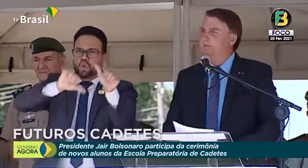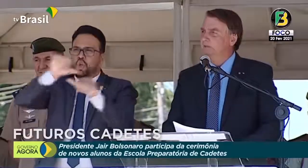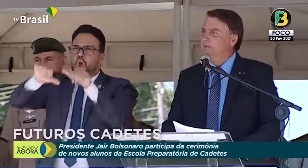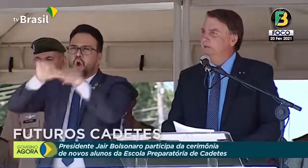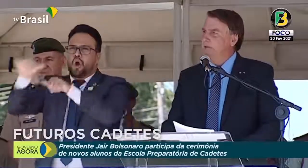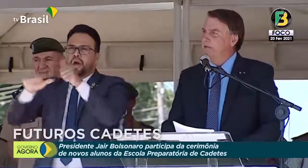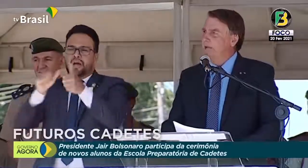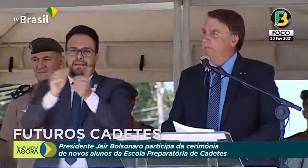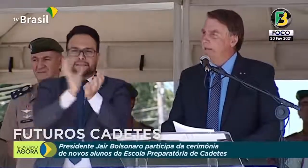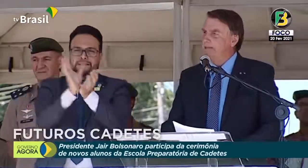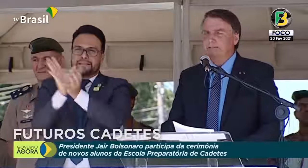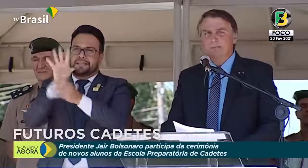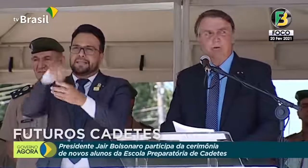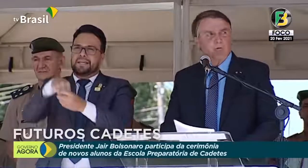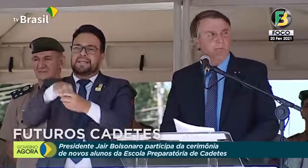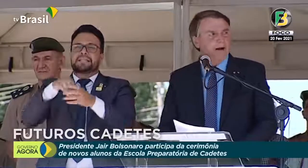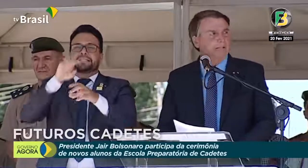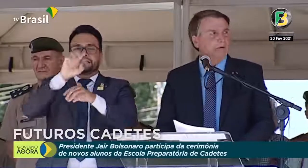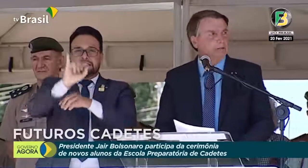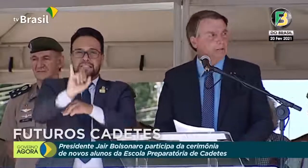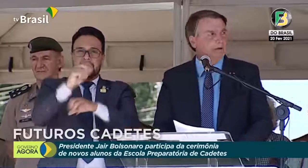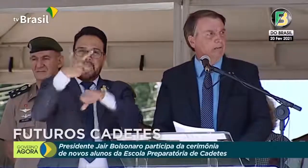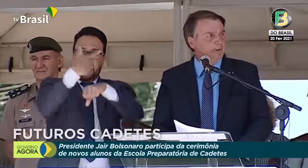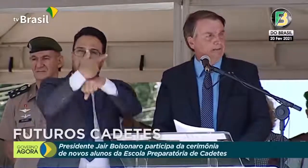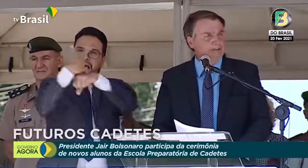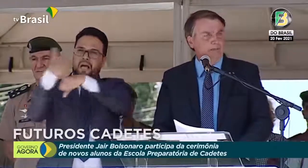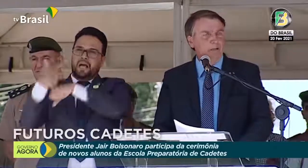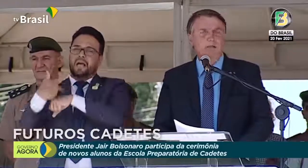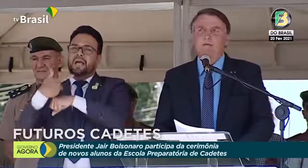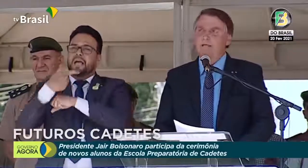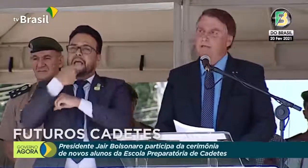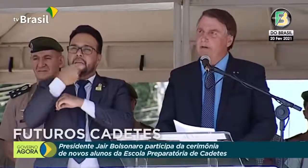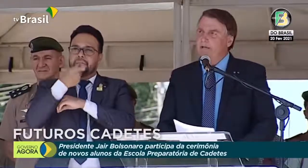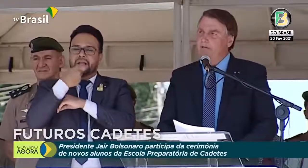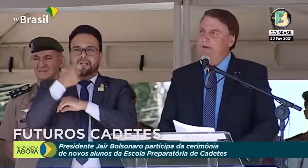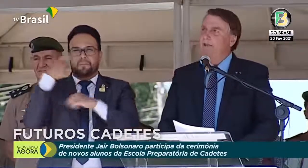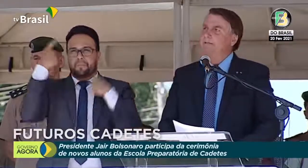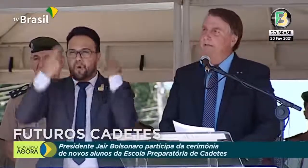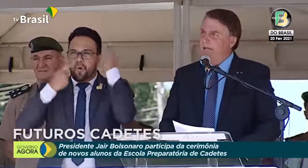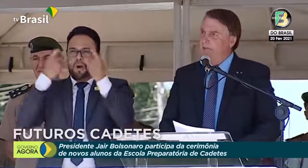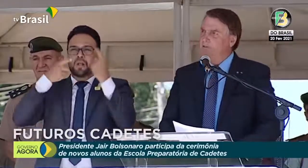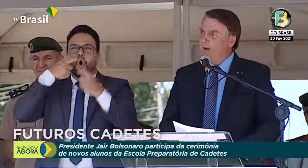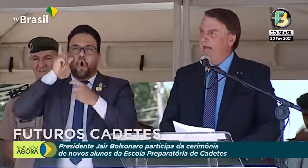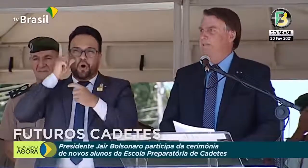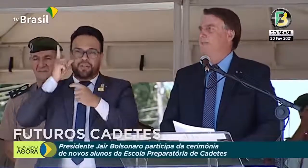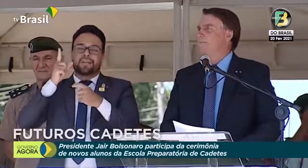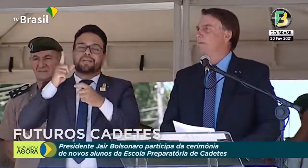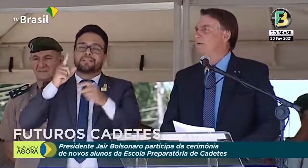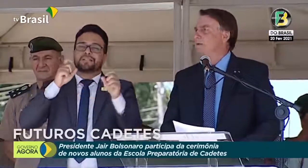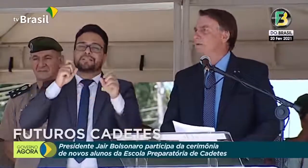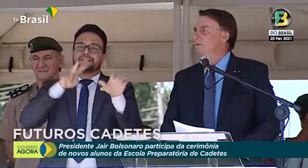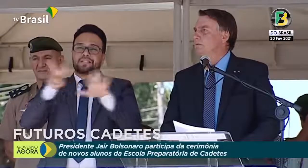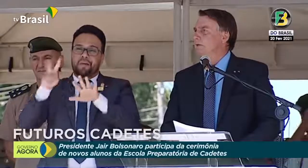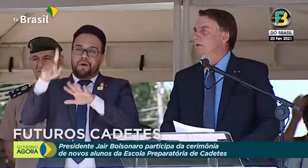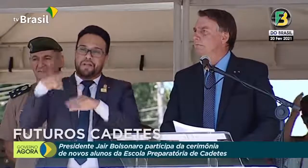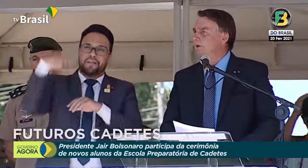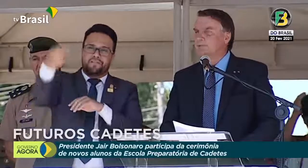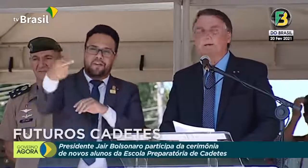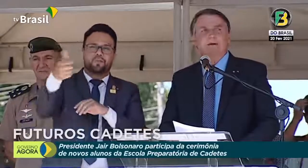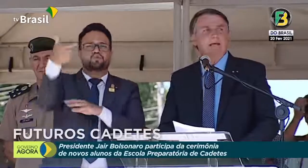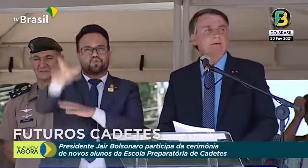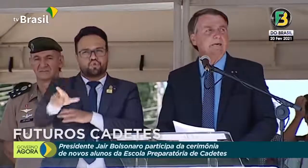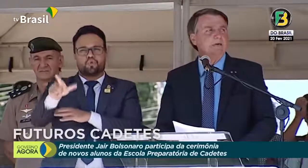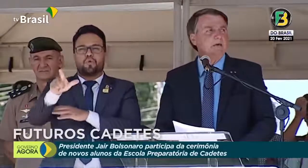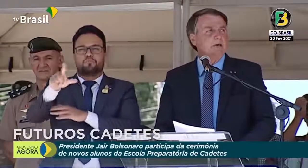dando certo. E se a imprensa está preocupada com a troca de ontem, na semana que vem teremos mais. O que